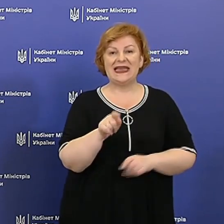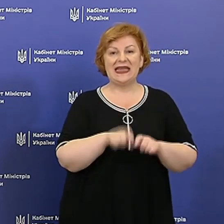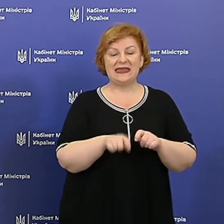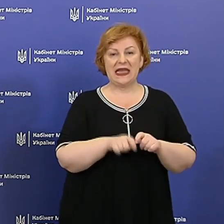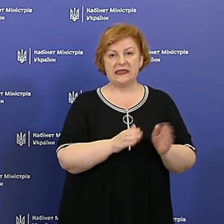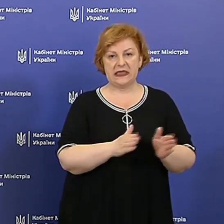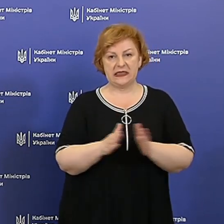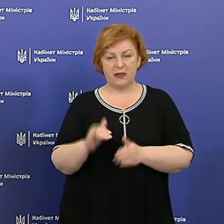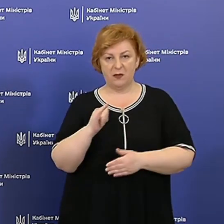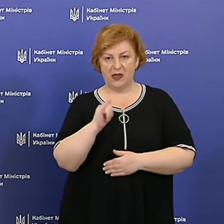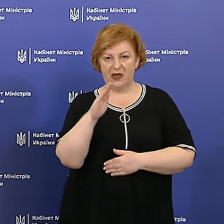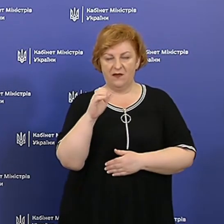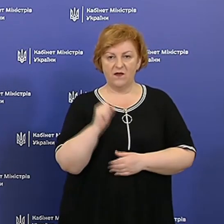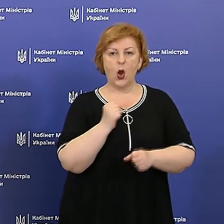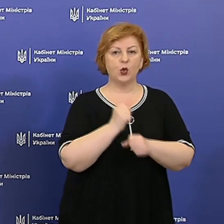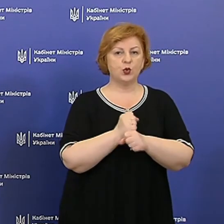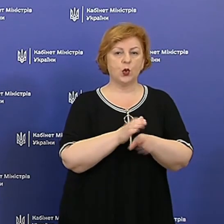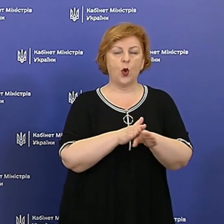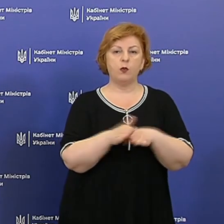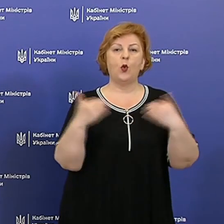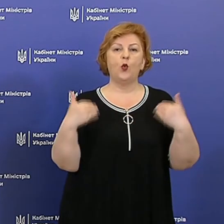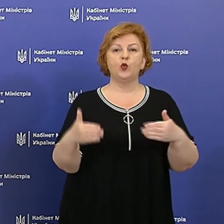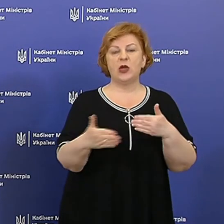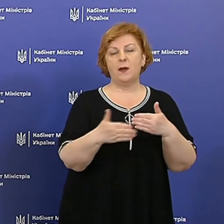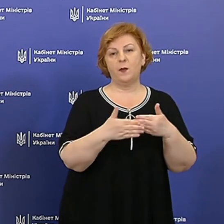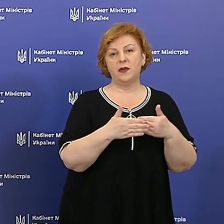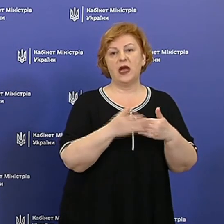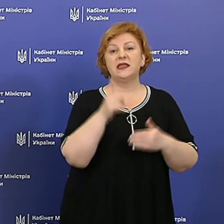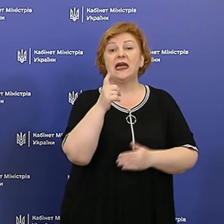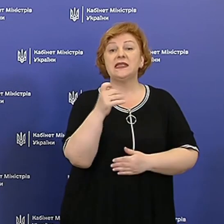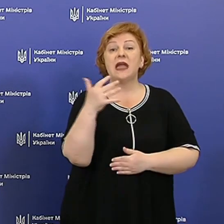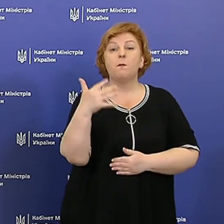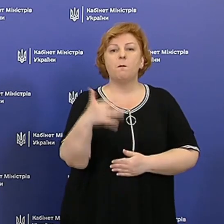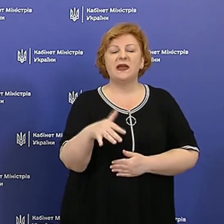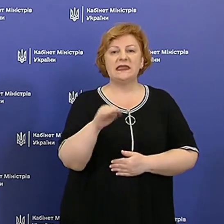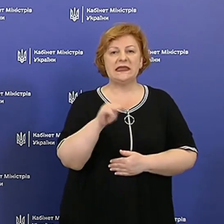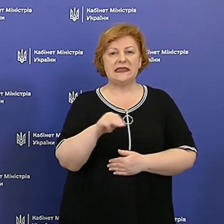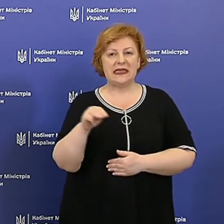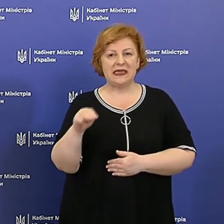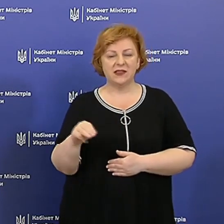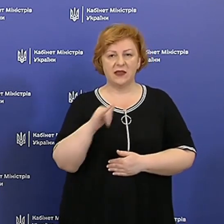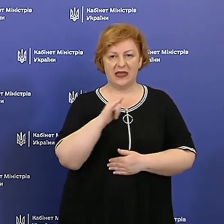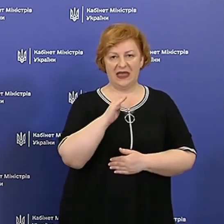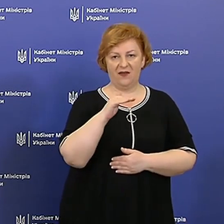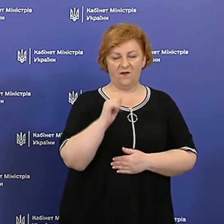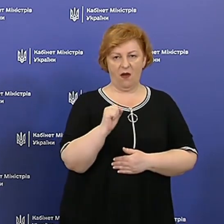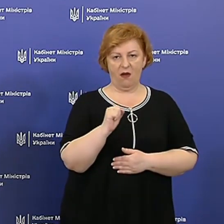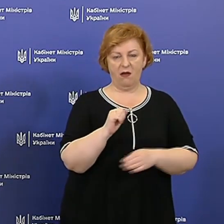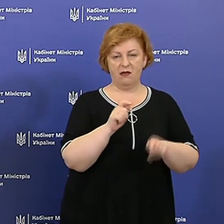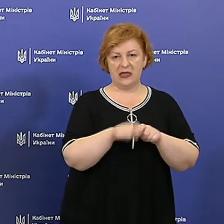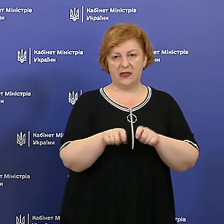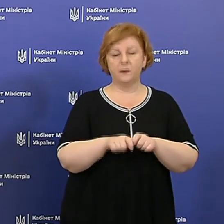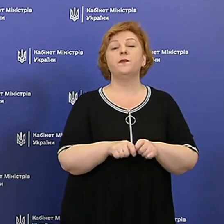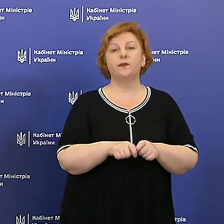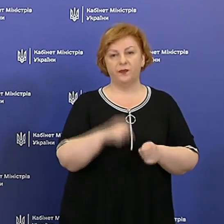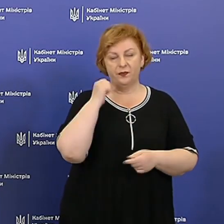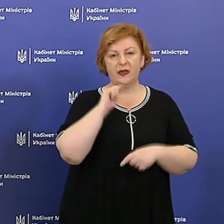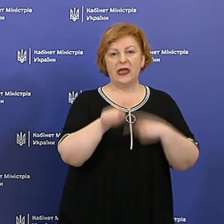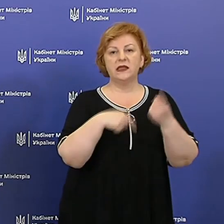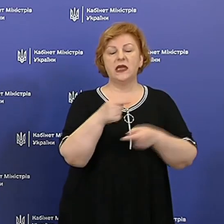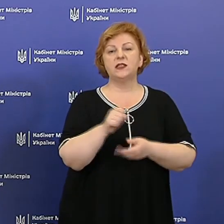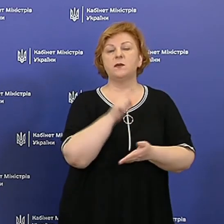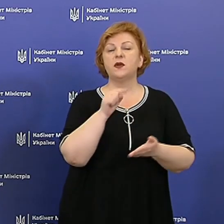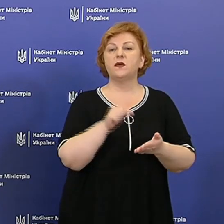тест-систем зроблено вже близько 150 тисяч ІФА-тестувань. Дякуємо.